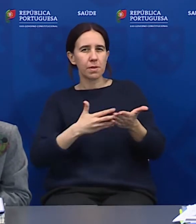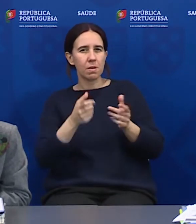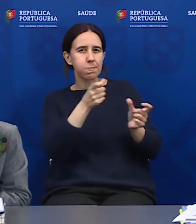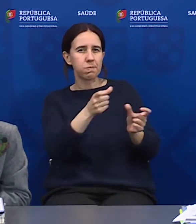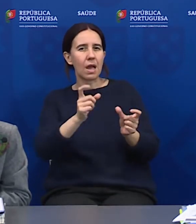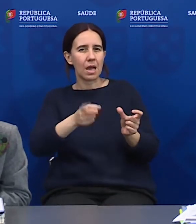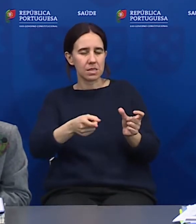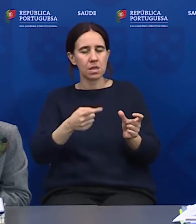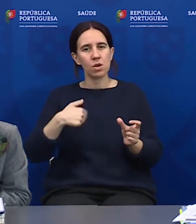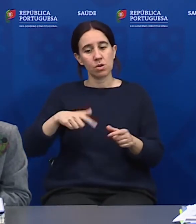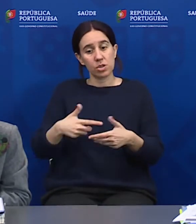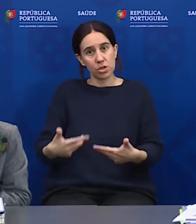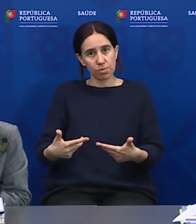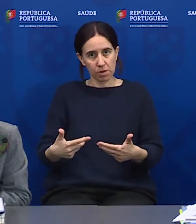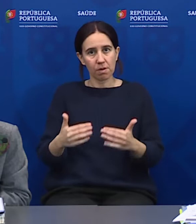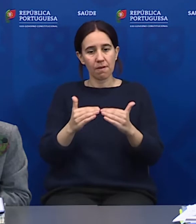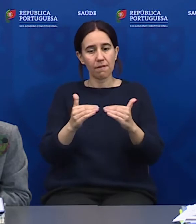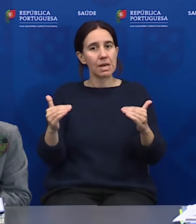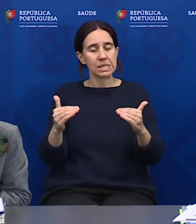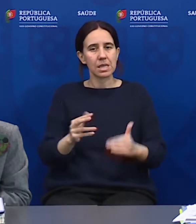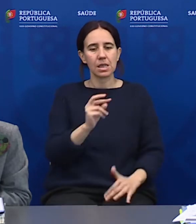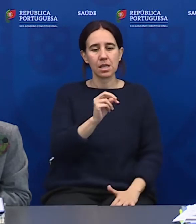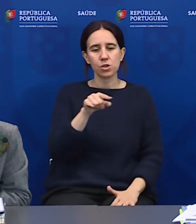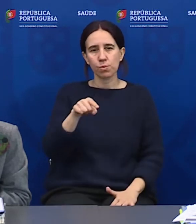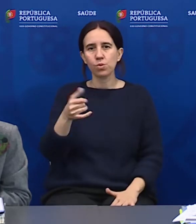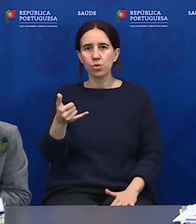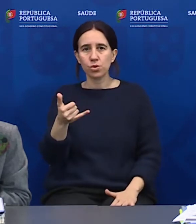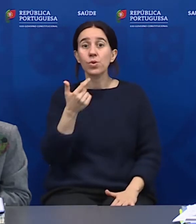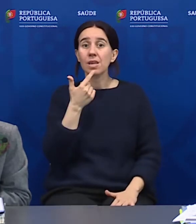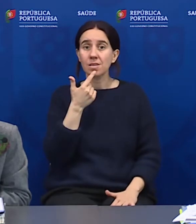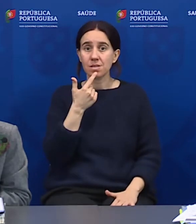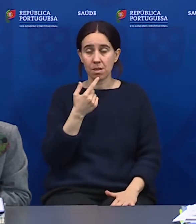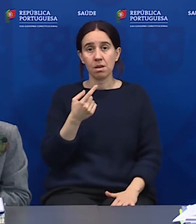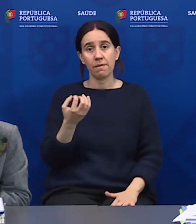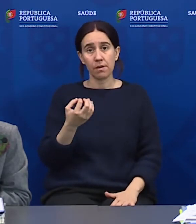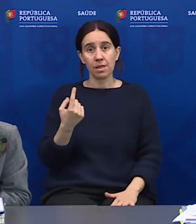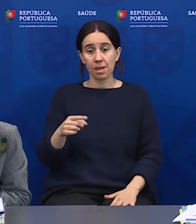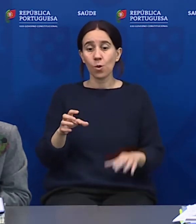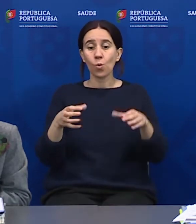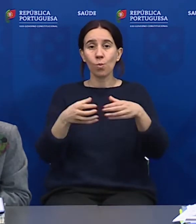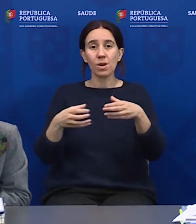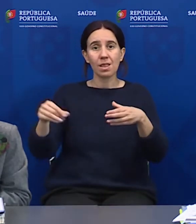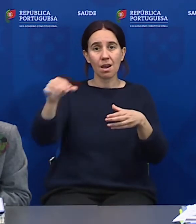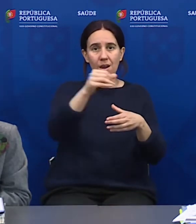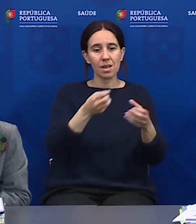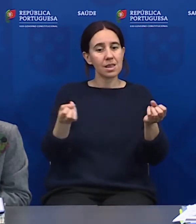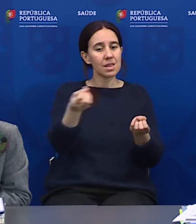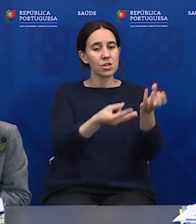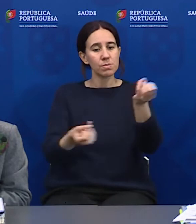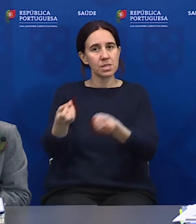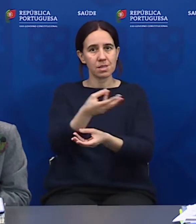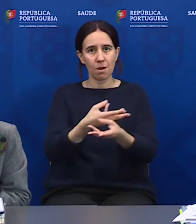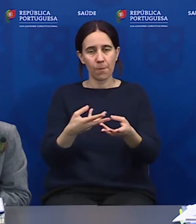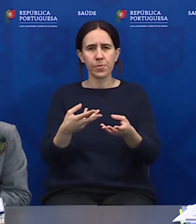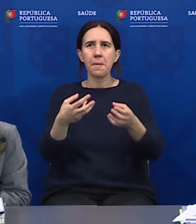Nós estamos neste momento em fase 3.2. Quer dizer que temos transmissão comunitária. Não